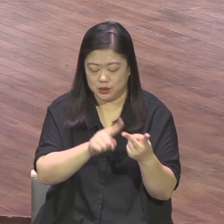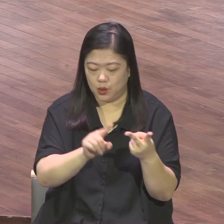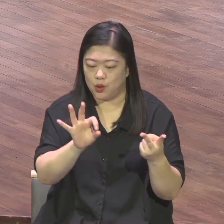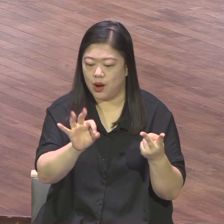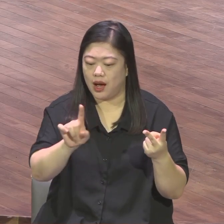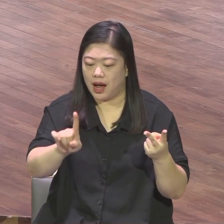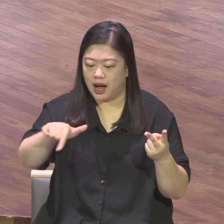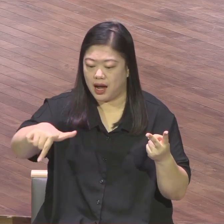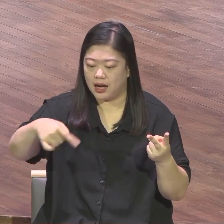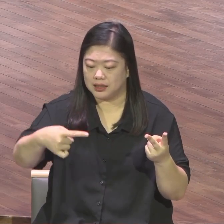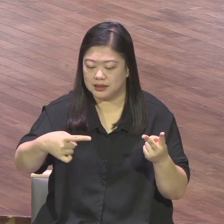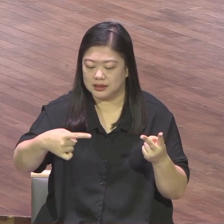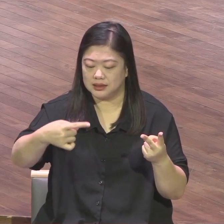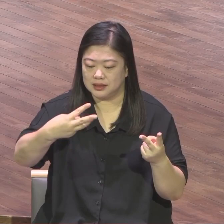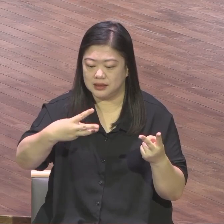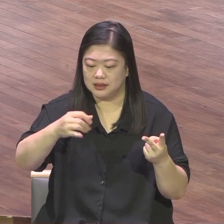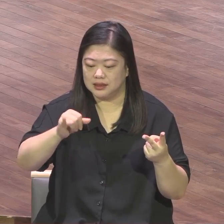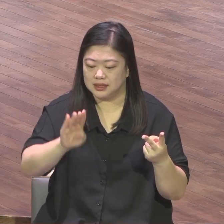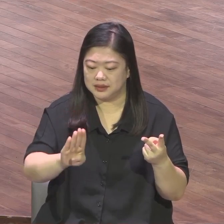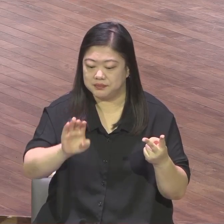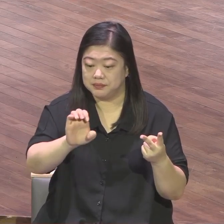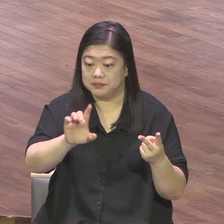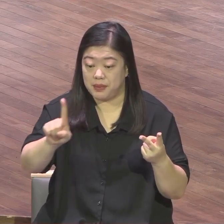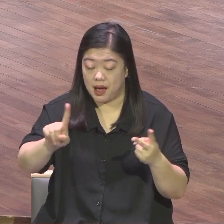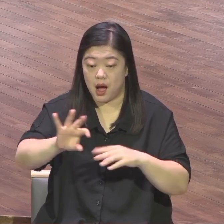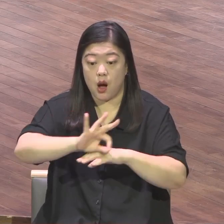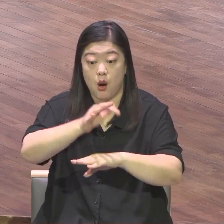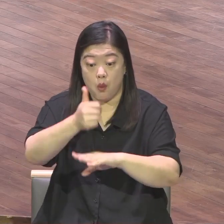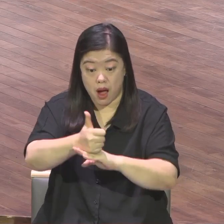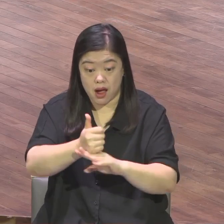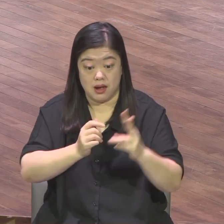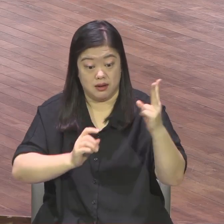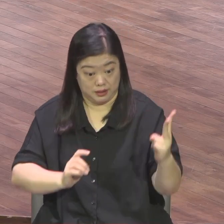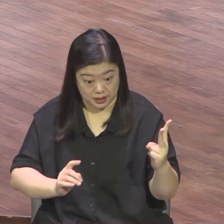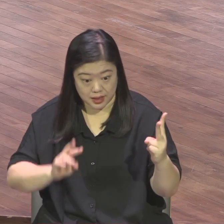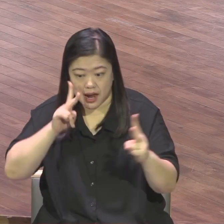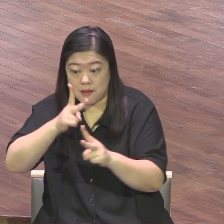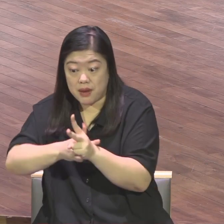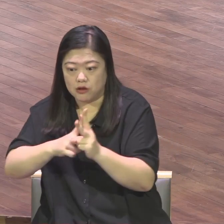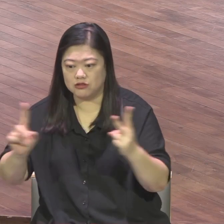왕 앞에 서 있어. 쇠오랑을 차고 제수의 몸으로.